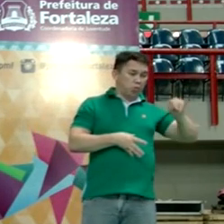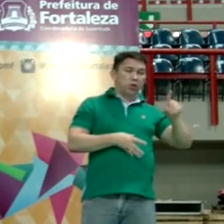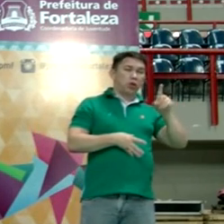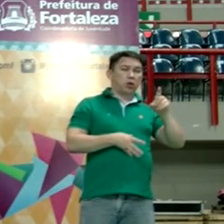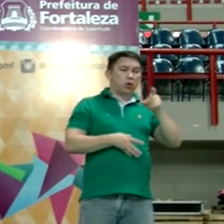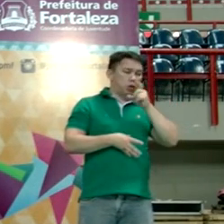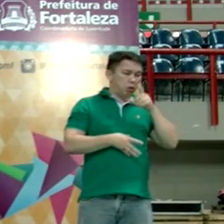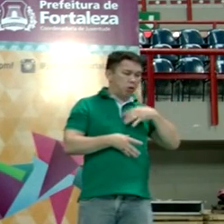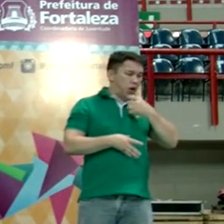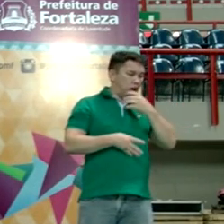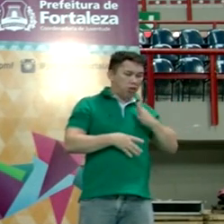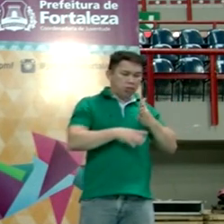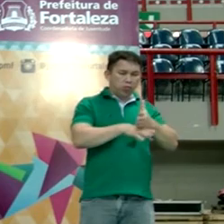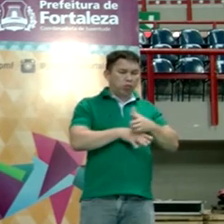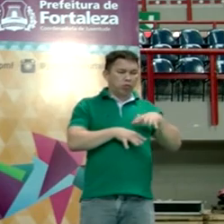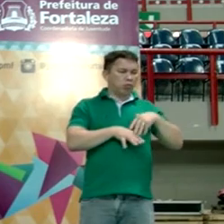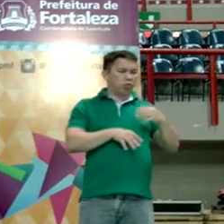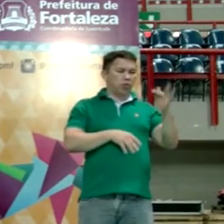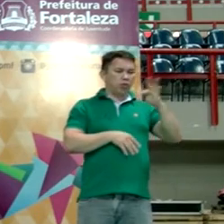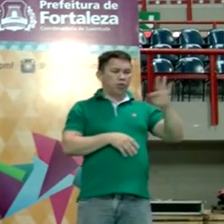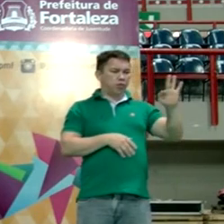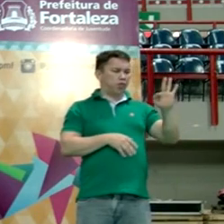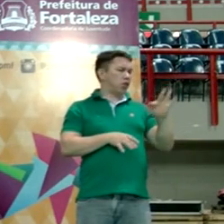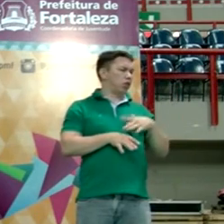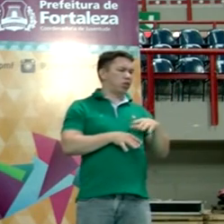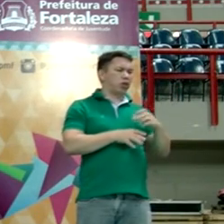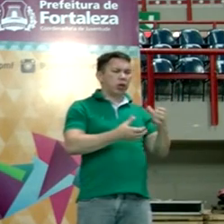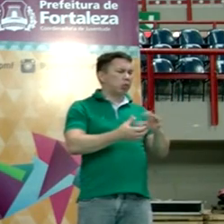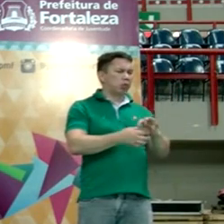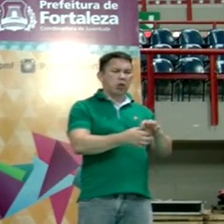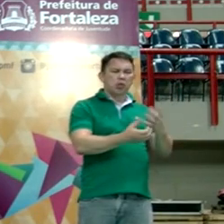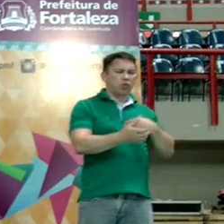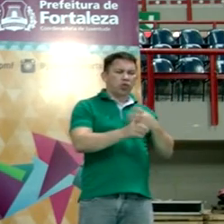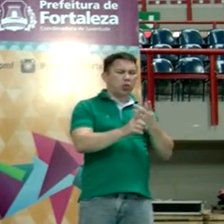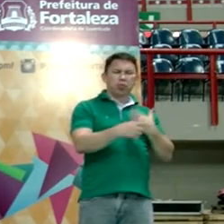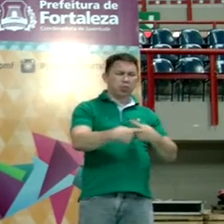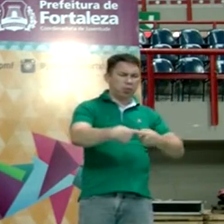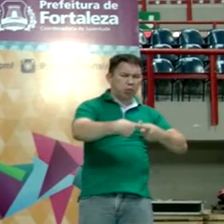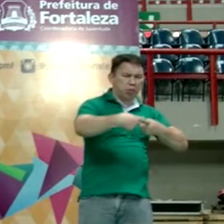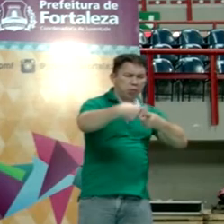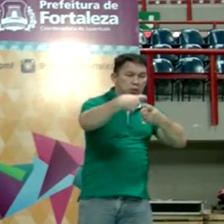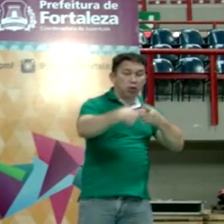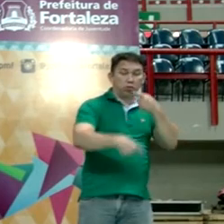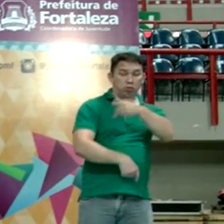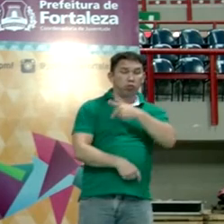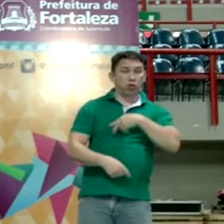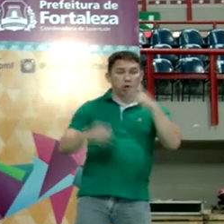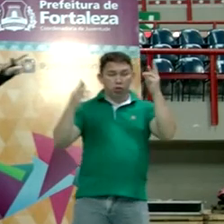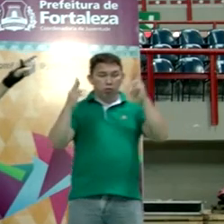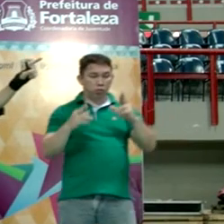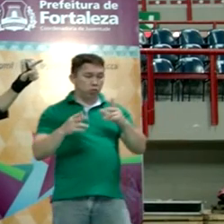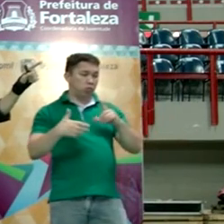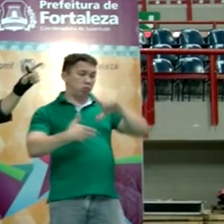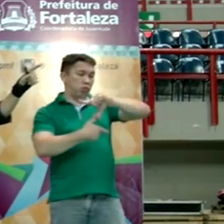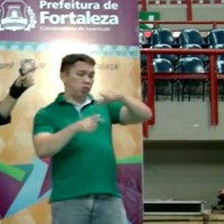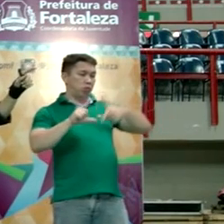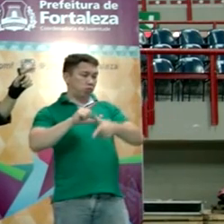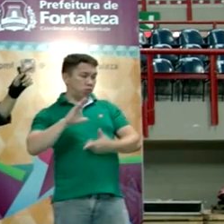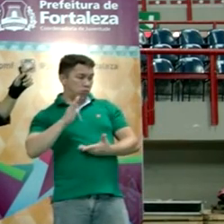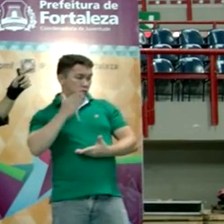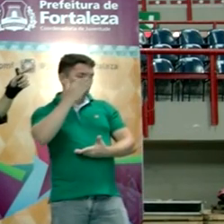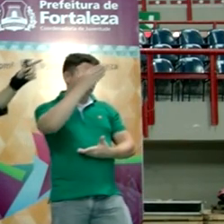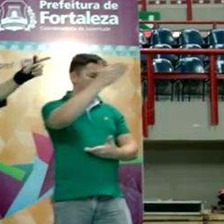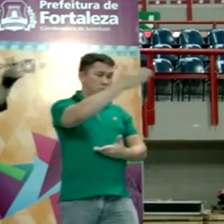na França, e saiu libertando a França, e depois foram atacar a Alemanha. Os nazistas atacaram a União